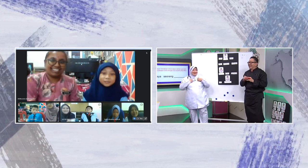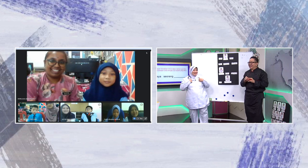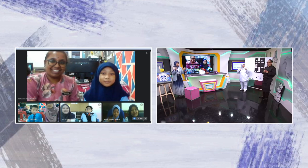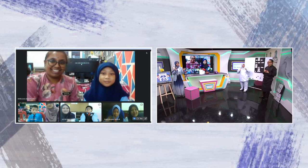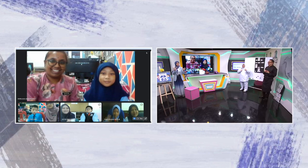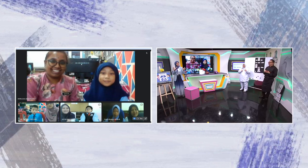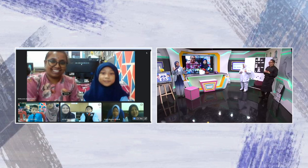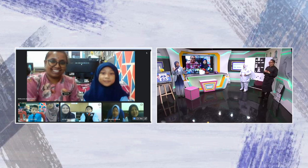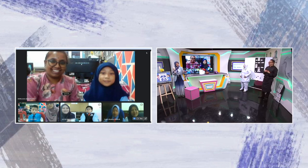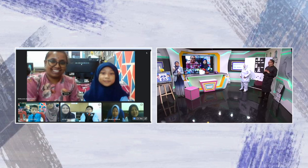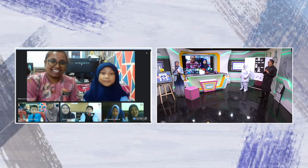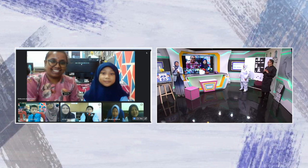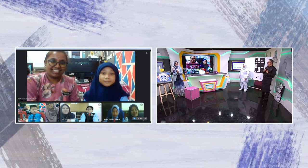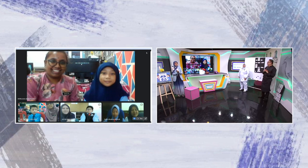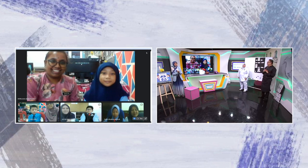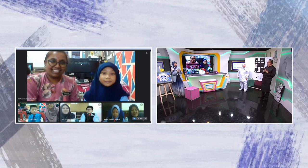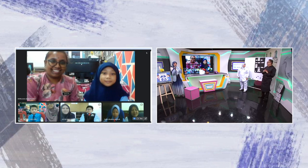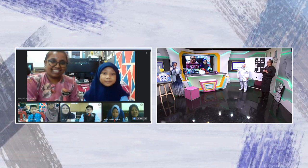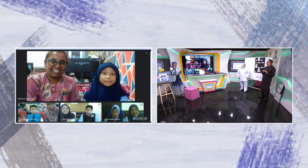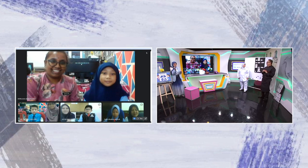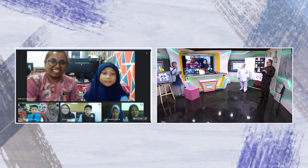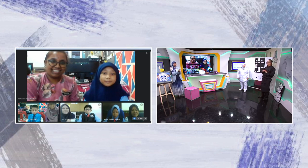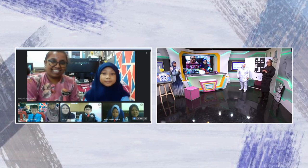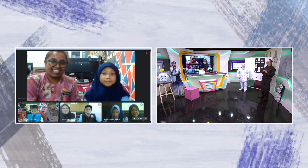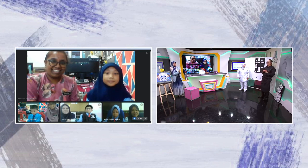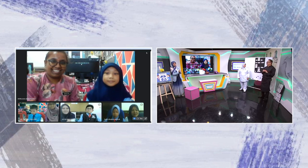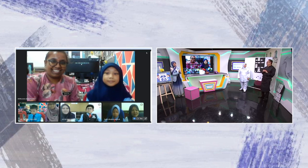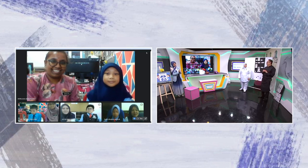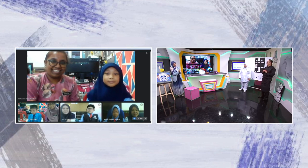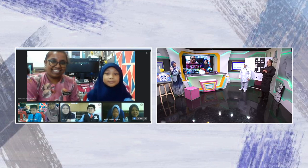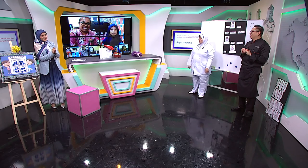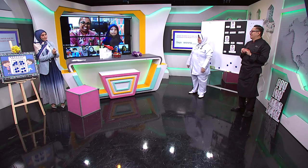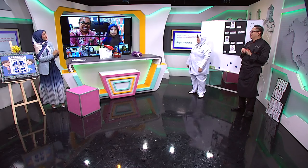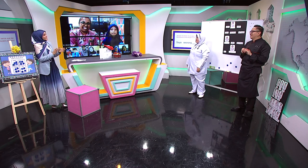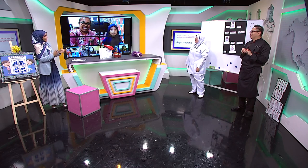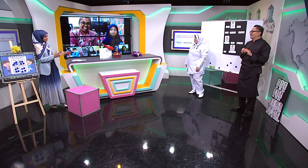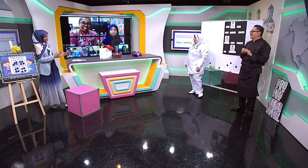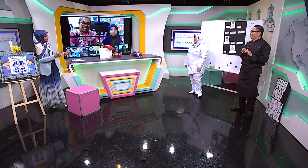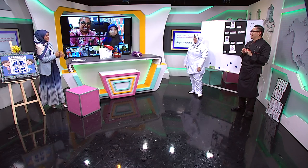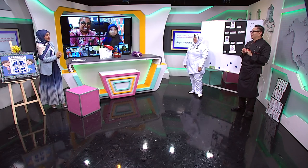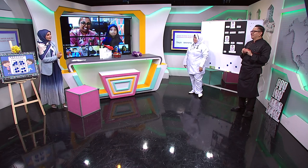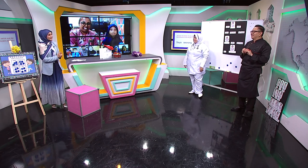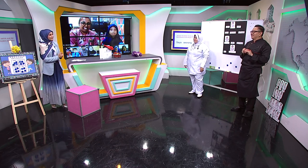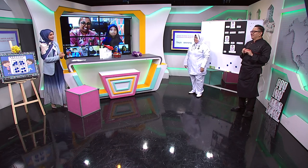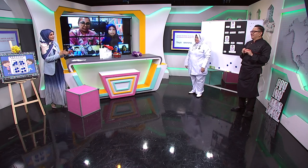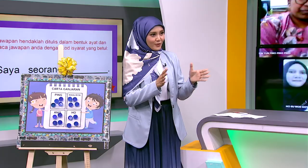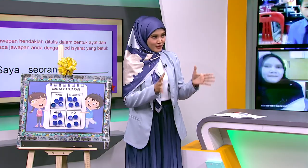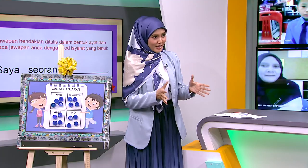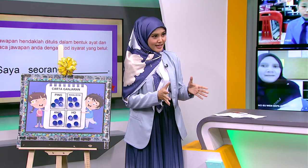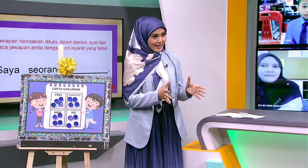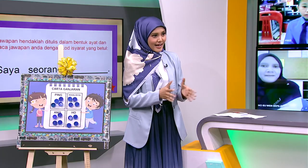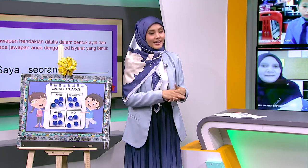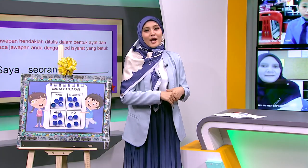Satu cita-cita yang sangat mulia. Okay, semoga Anis berjaya untuk mencapai cita-cita tersebut. Cikgu, kerana kita sudah sampai di